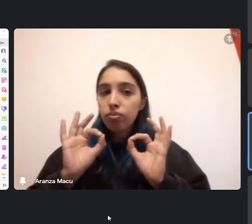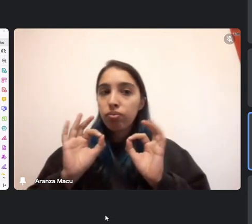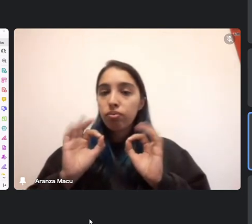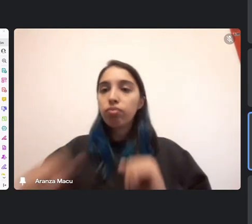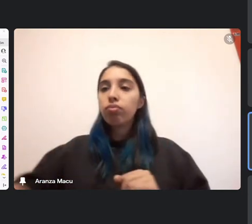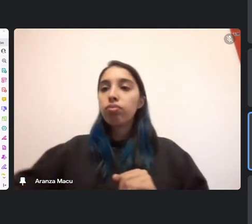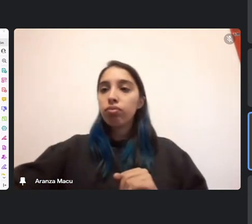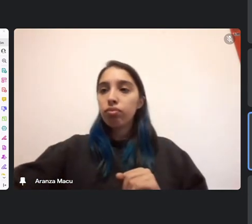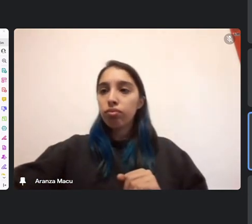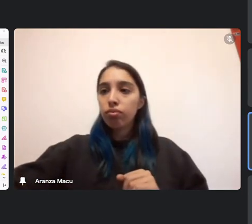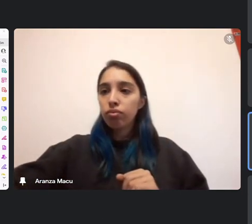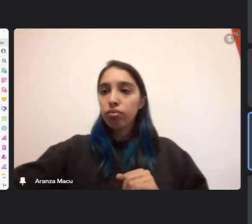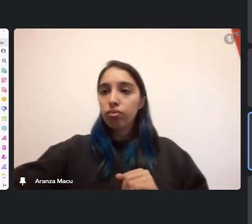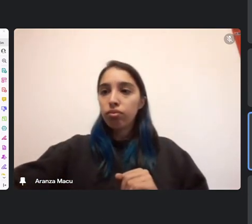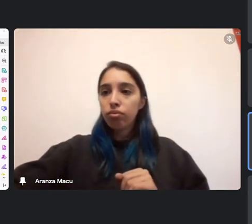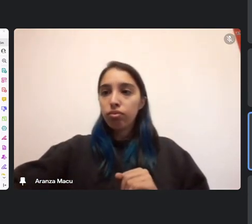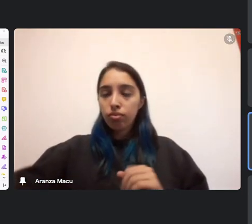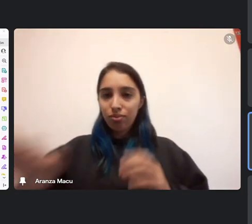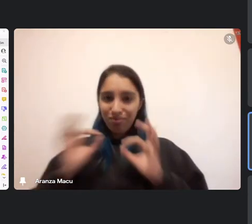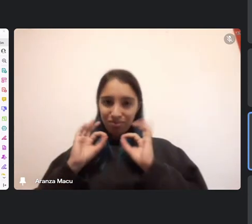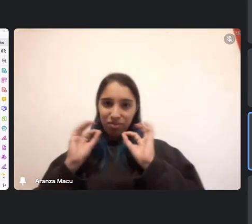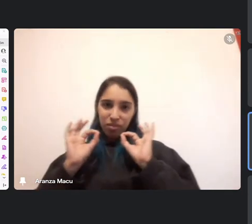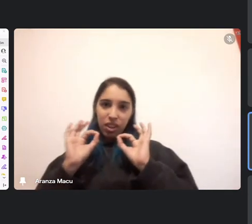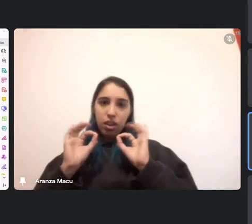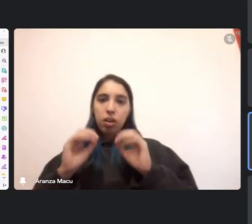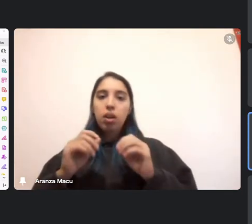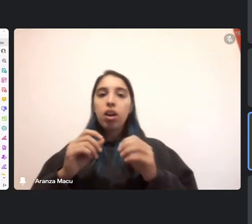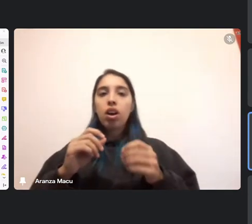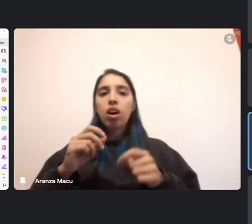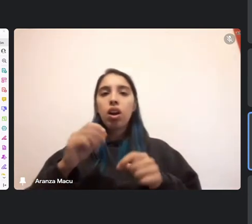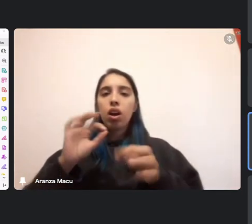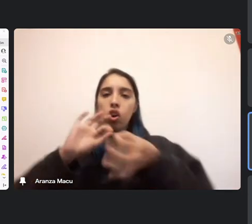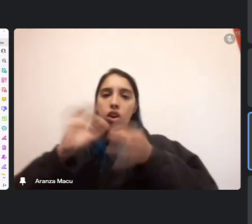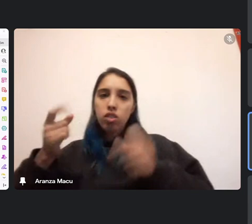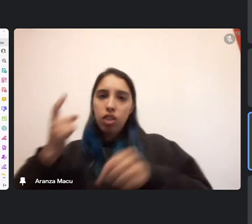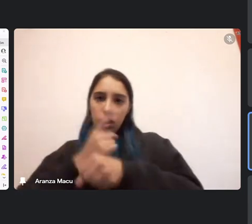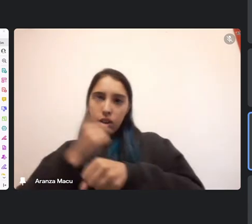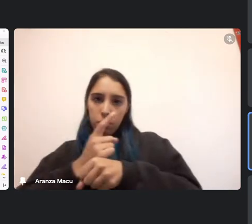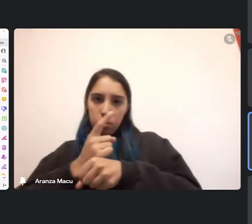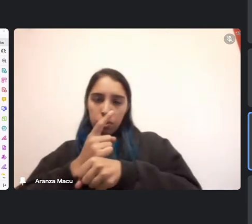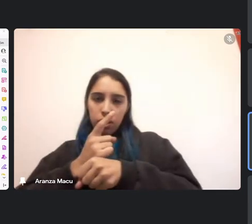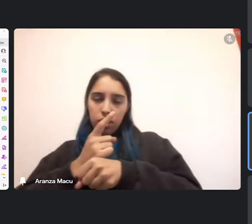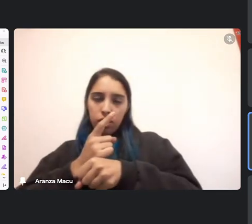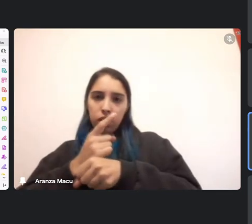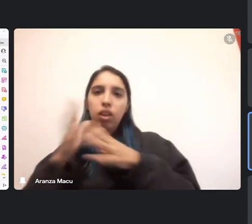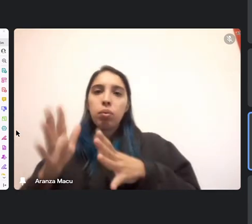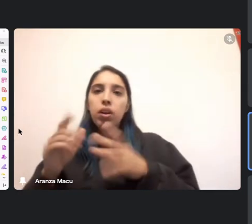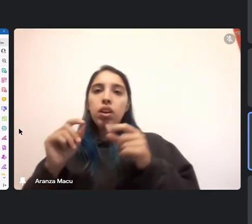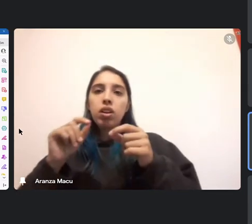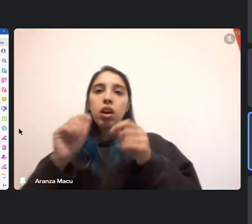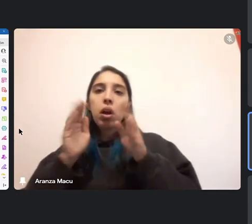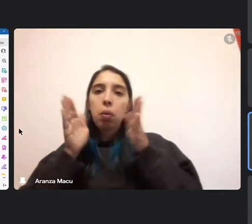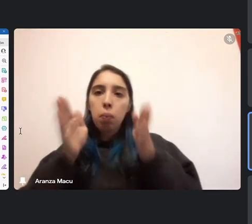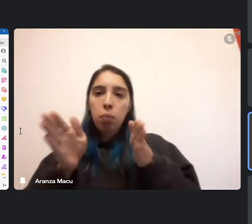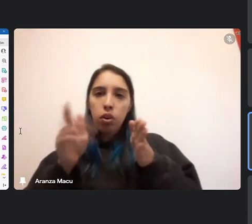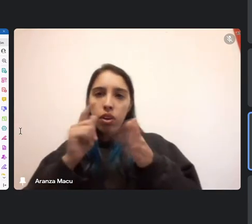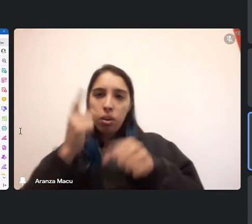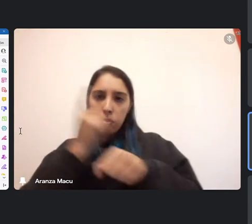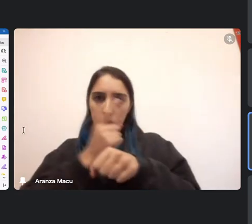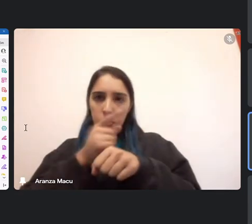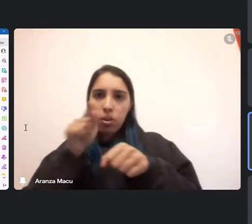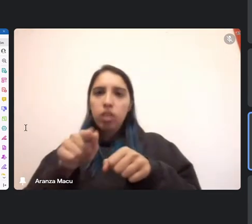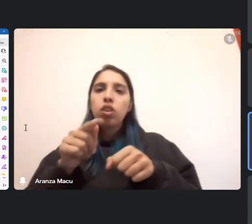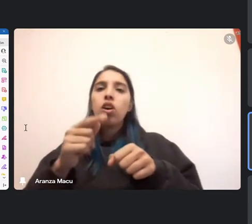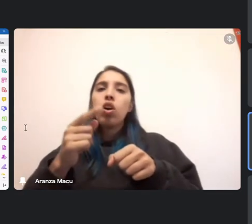Bien, profe, la primera oración, el primer bloque empieza en information y termina